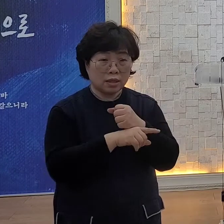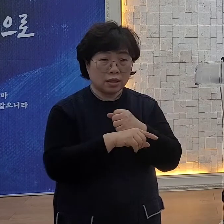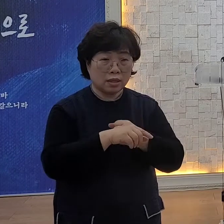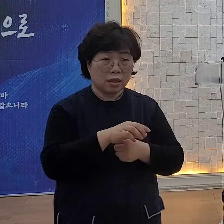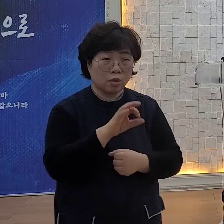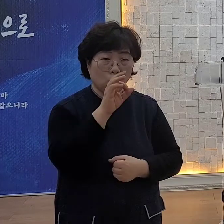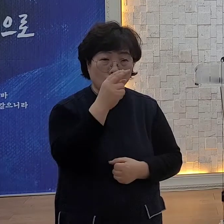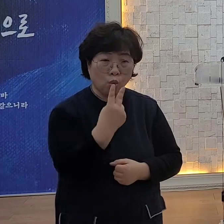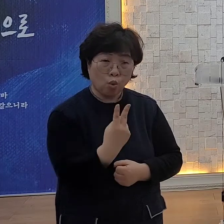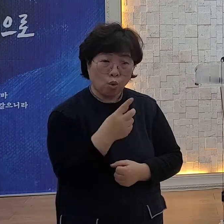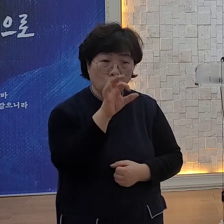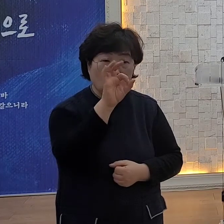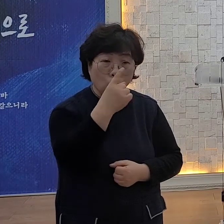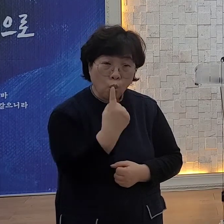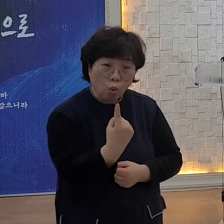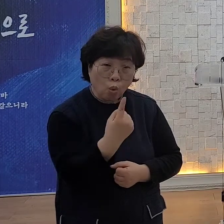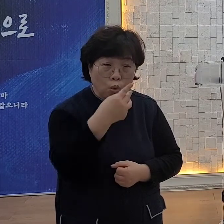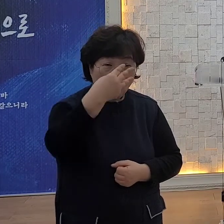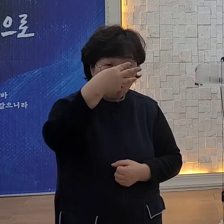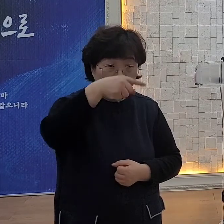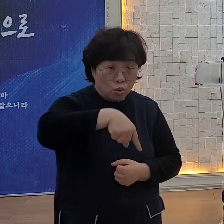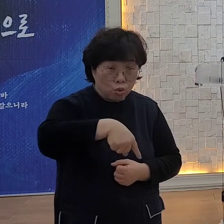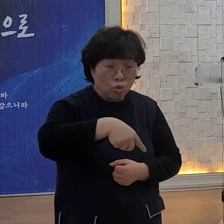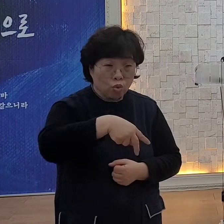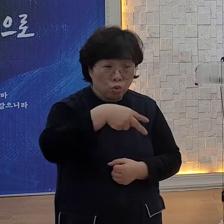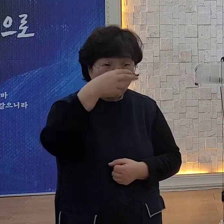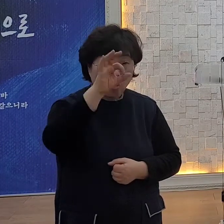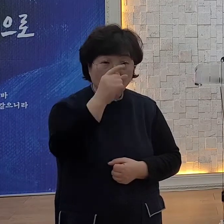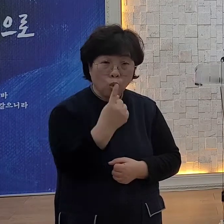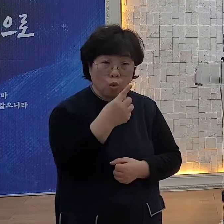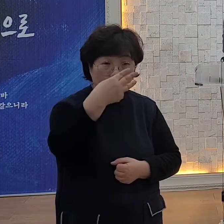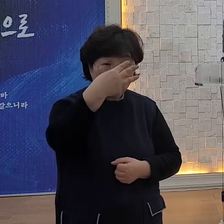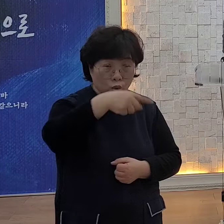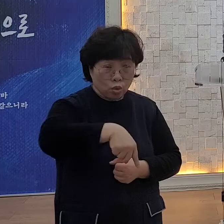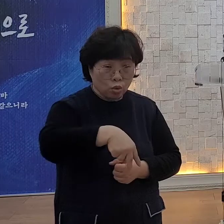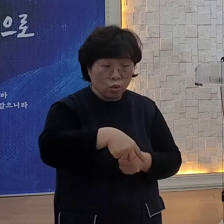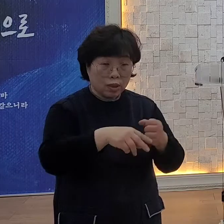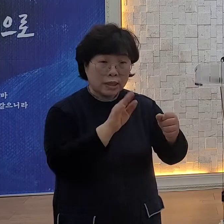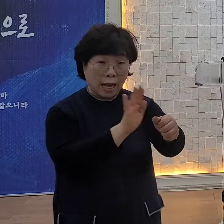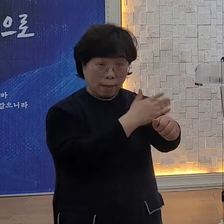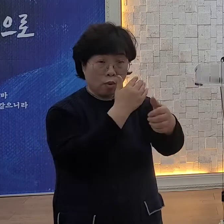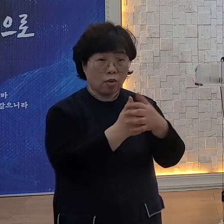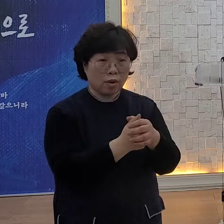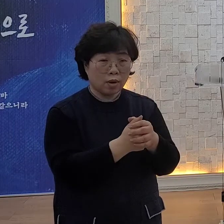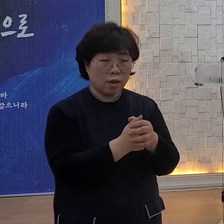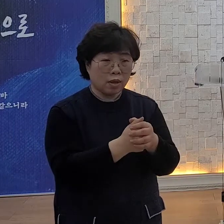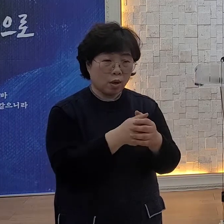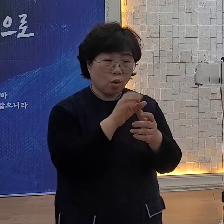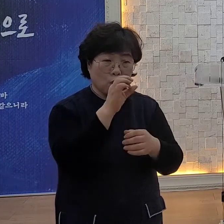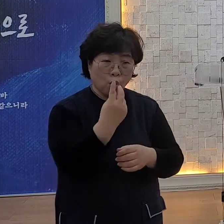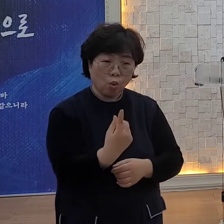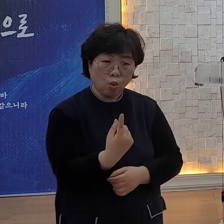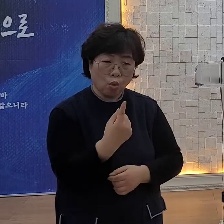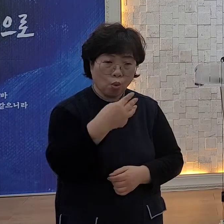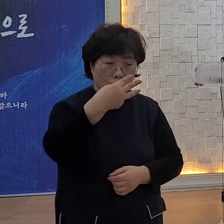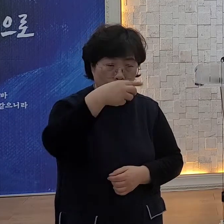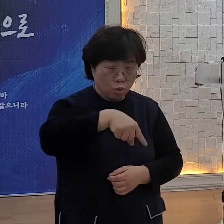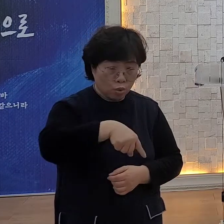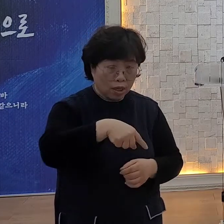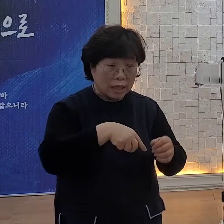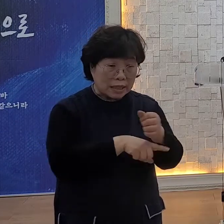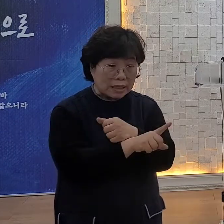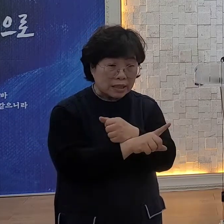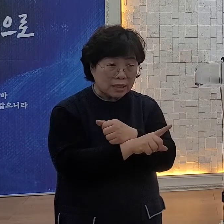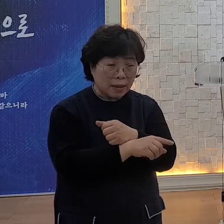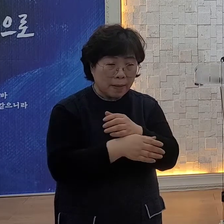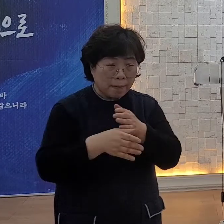그릇됨. 오류라는 뜻인데 어떤 오류인가 하면은 올바른 길에서 벗어나 방황하는